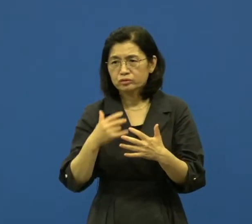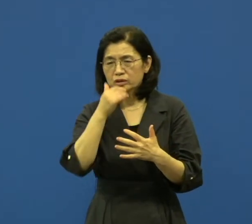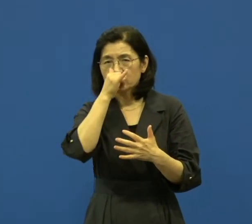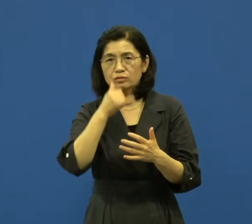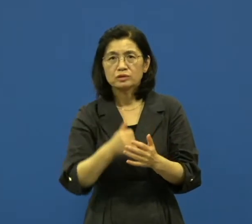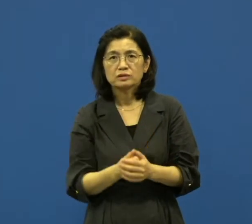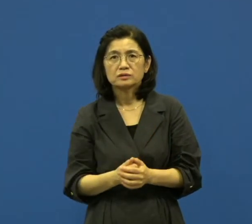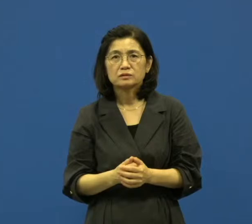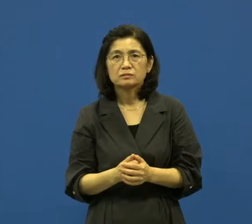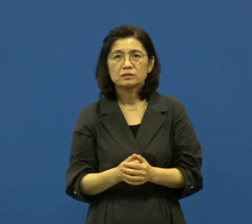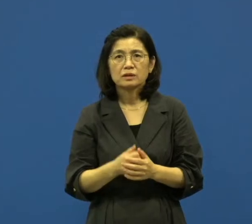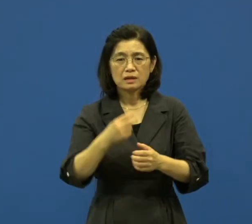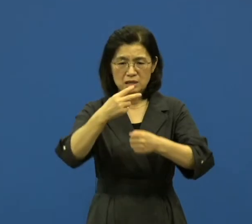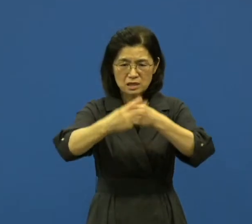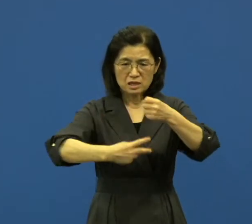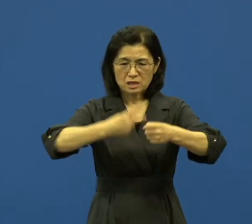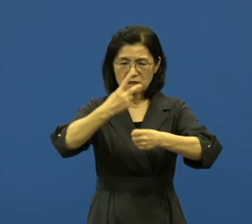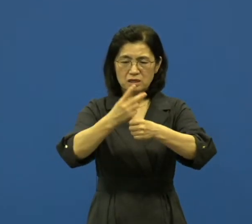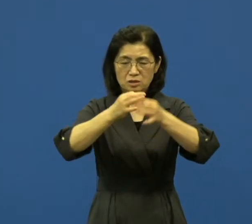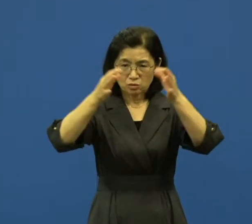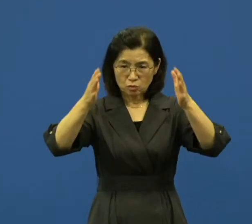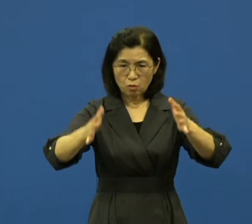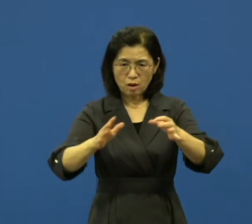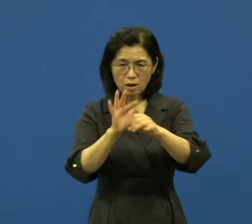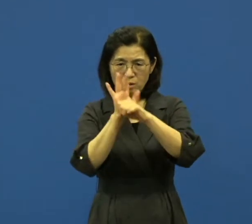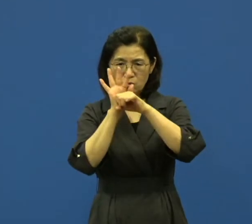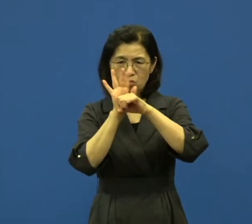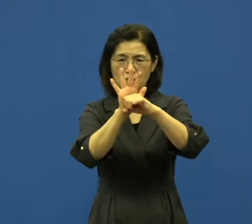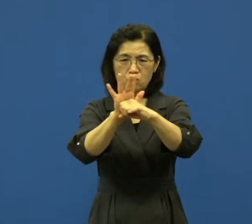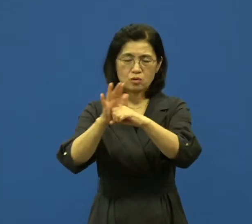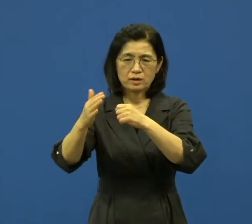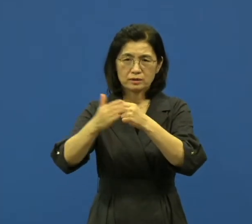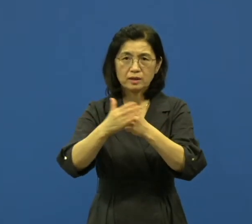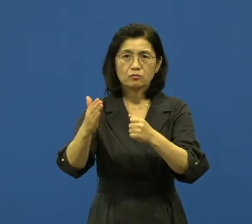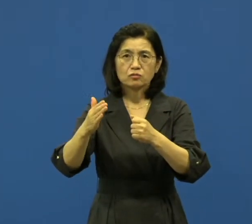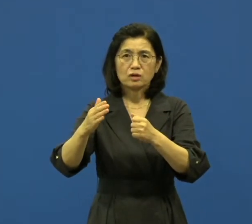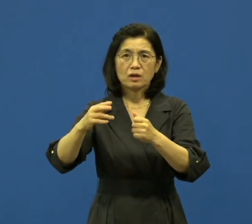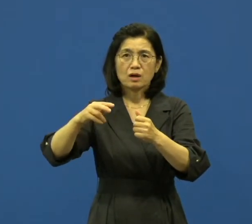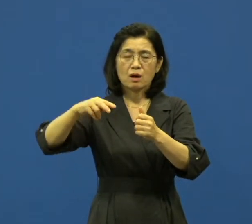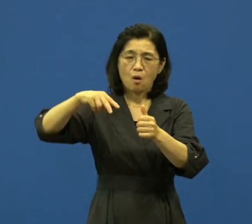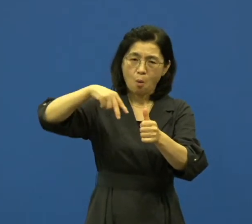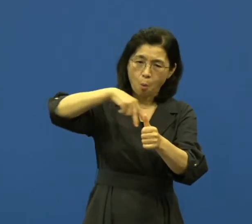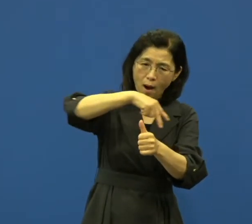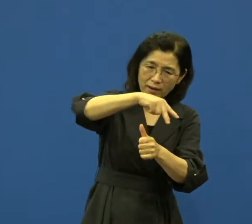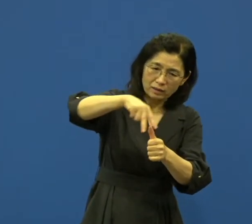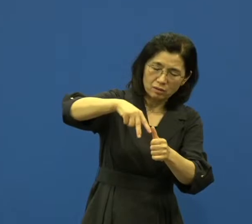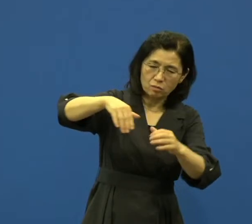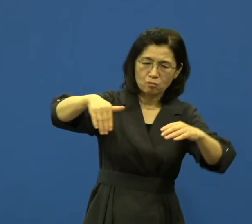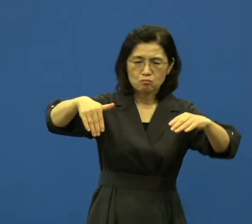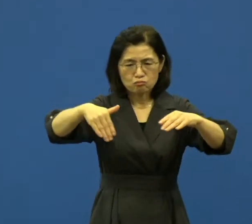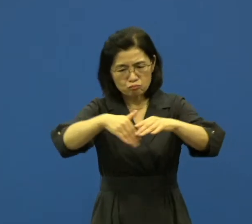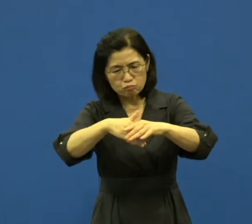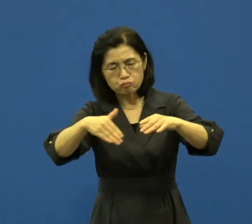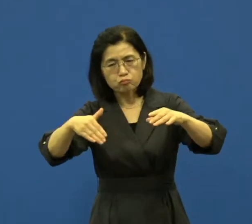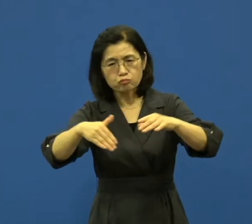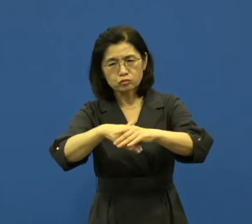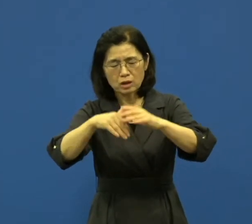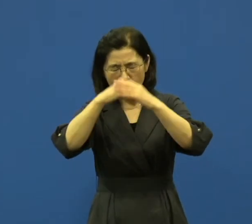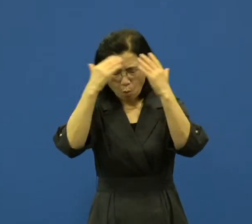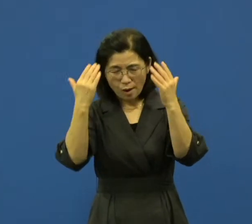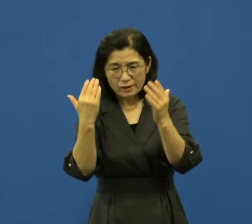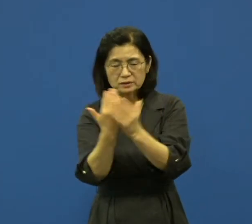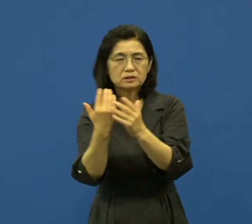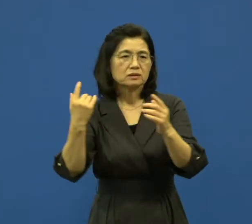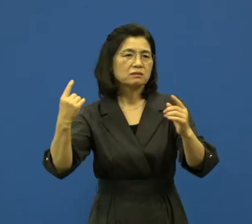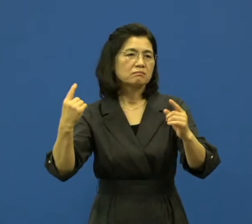2년 동안 온 세계를 휩쓸어버리고 온 지구촌의 환경과 우리의 모든 문화와 모든 걸 다